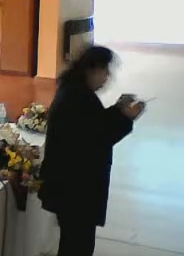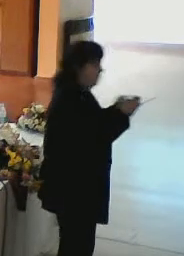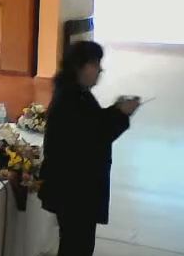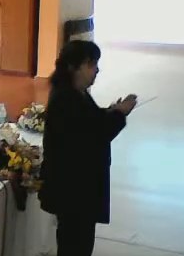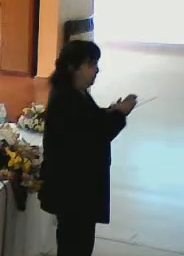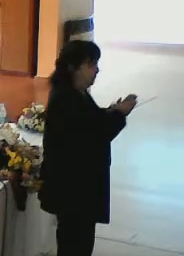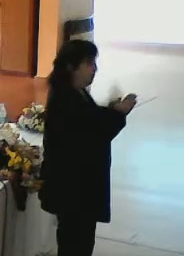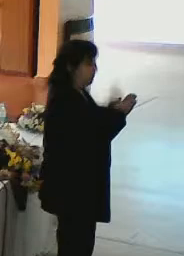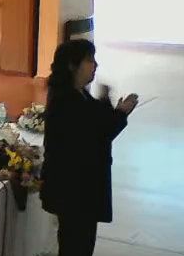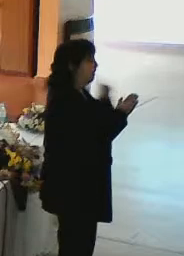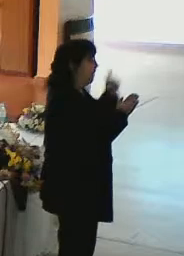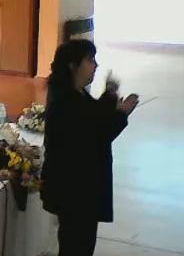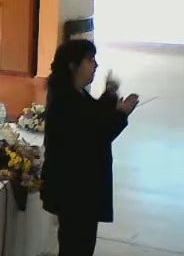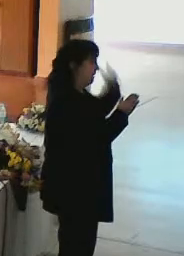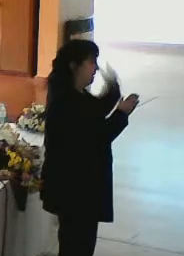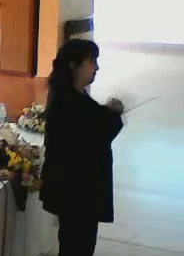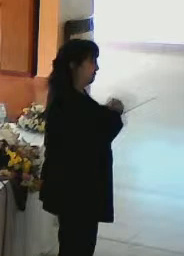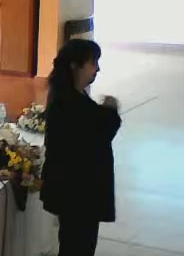En fin.